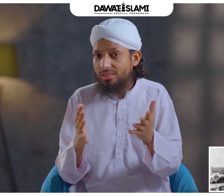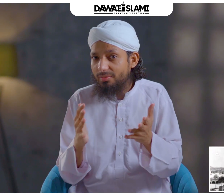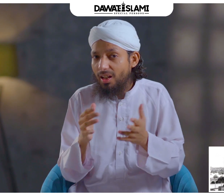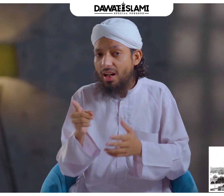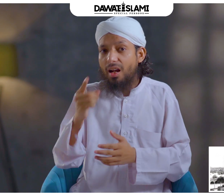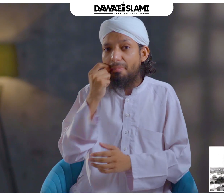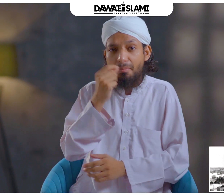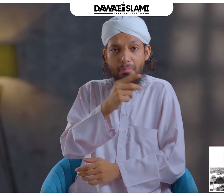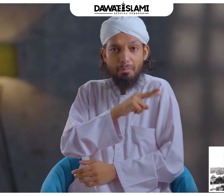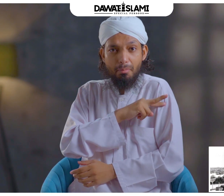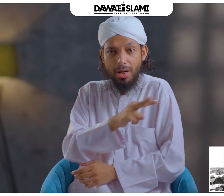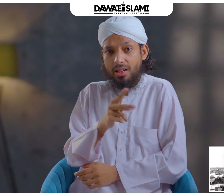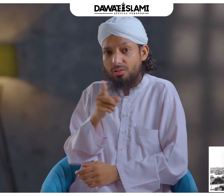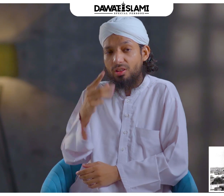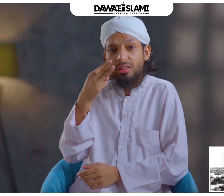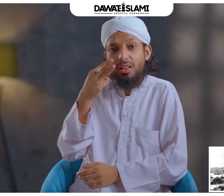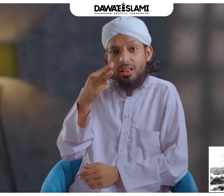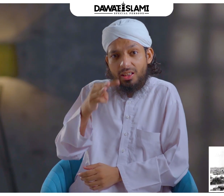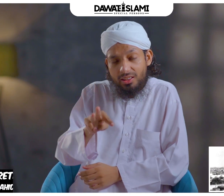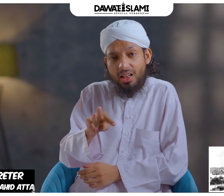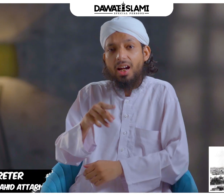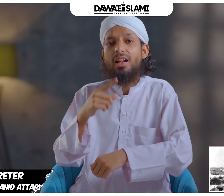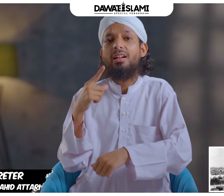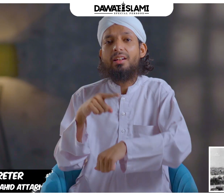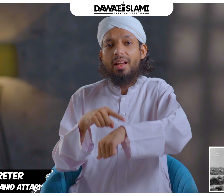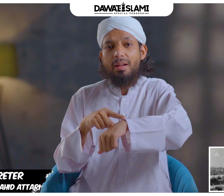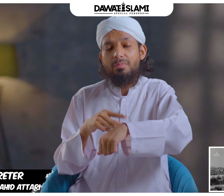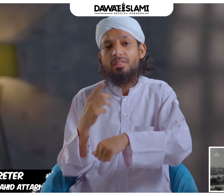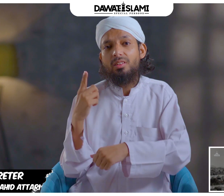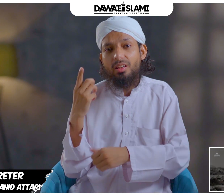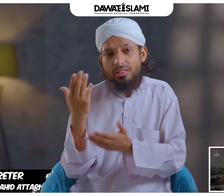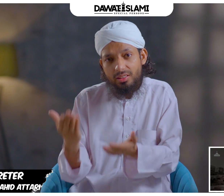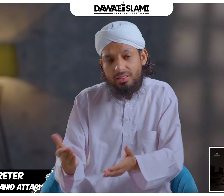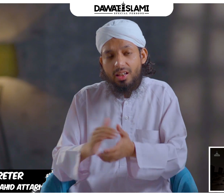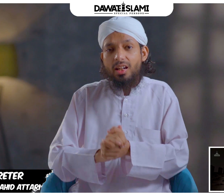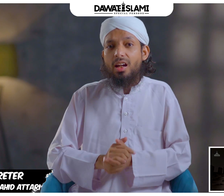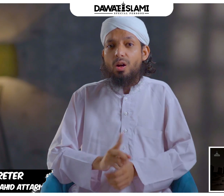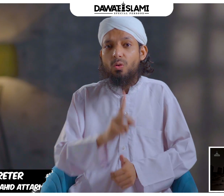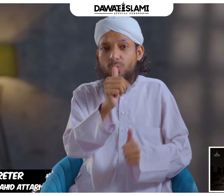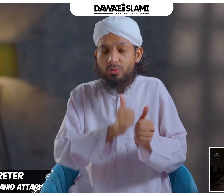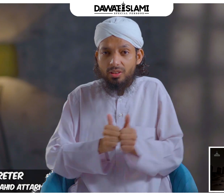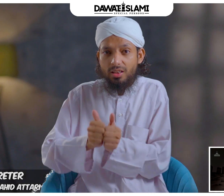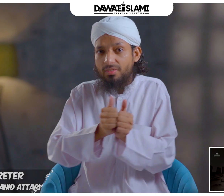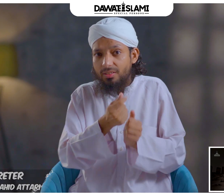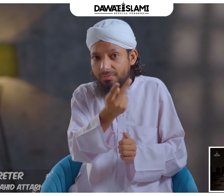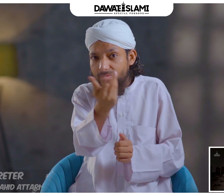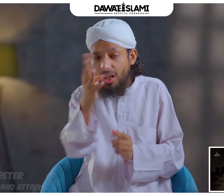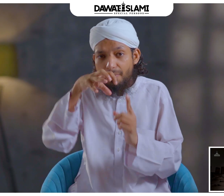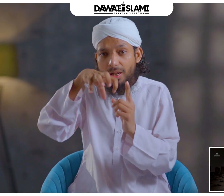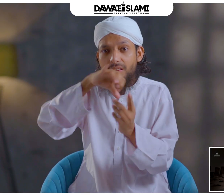محمد عربی صلی اللہ علیہ وسلم کے غلاموں میں اتنی بھی غم گساری کا جذبہ نہیں تھا کہ اپنے ایک بھائی کو